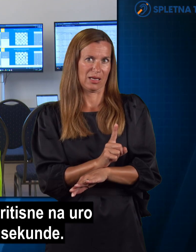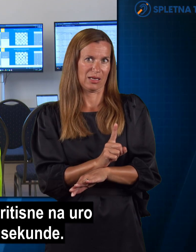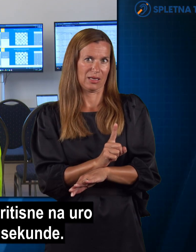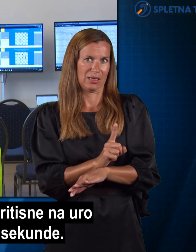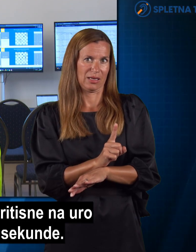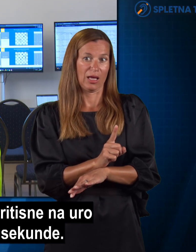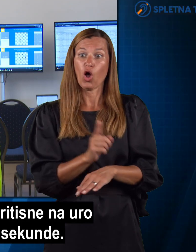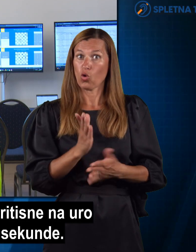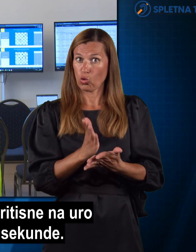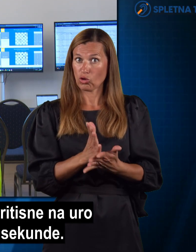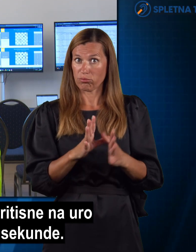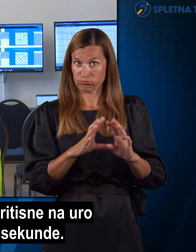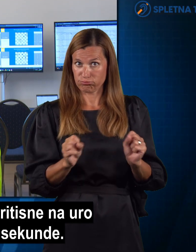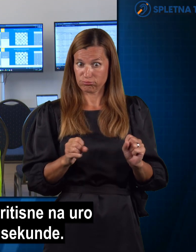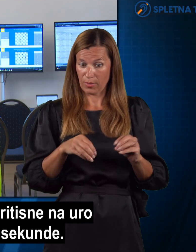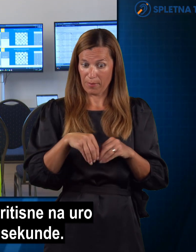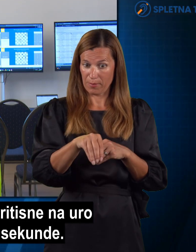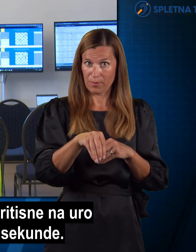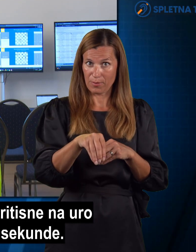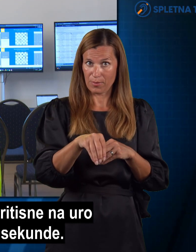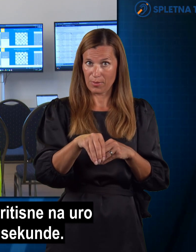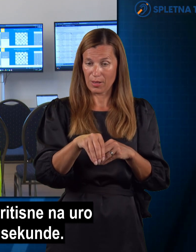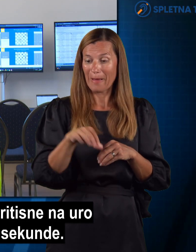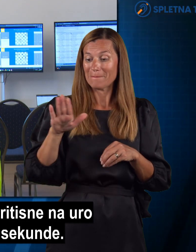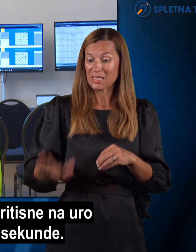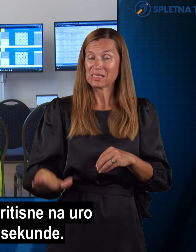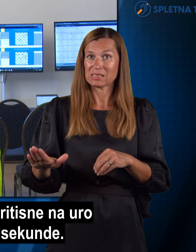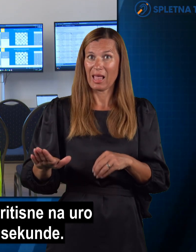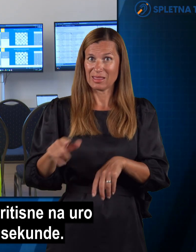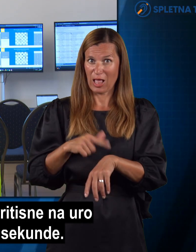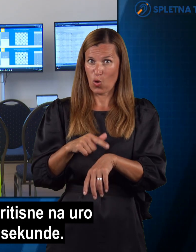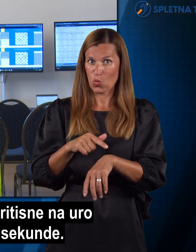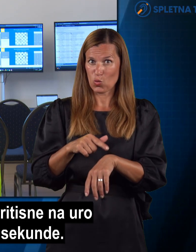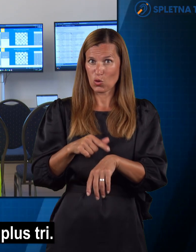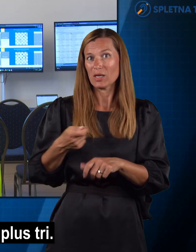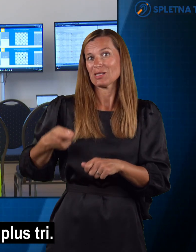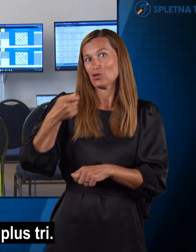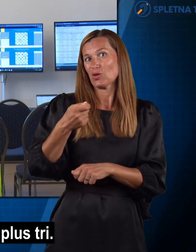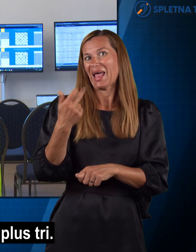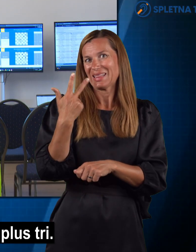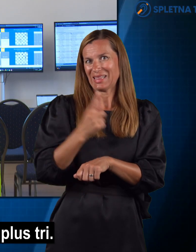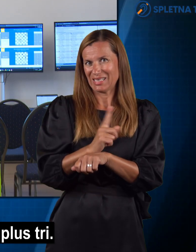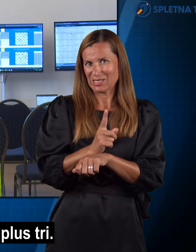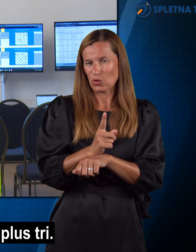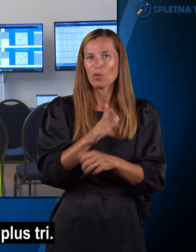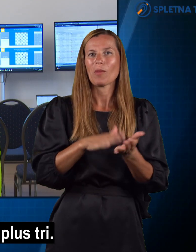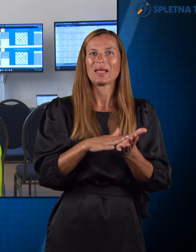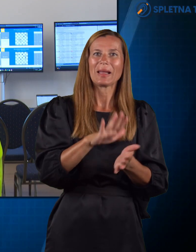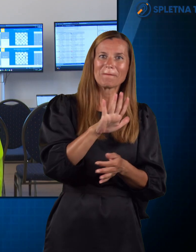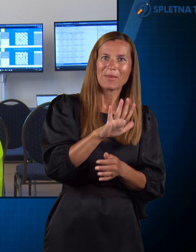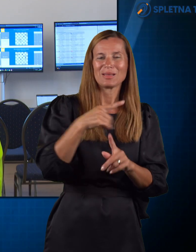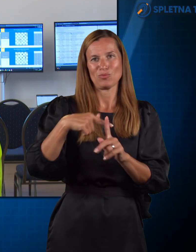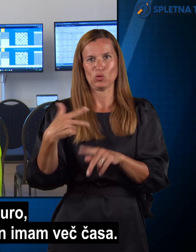Ko naredi potego, pritisne na uro in se to traja 3 sekunde. To je 5 plus 3.